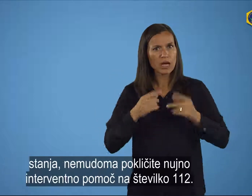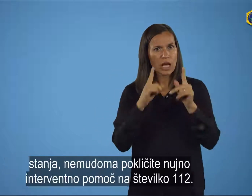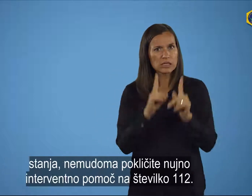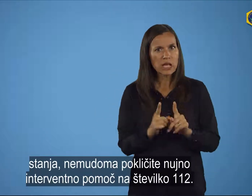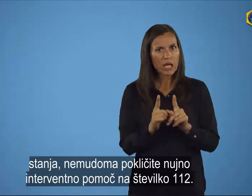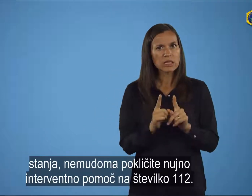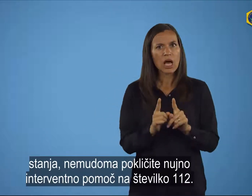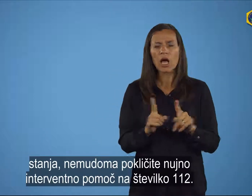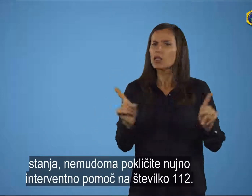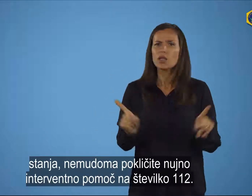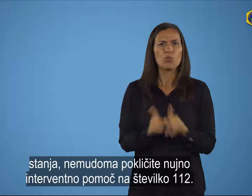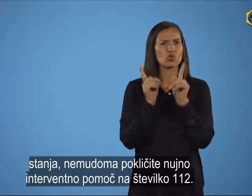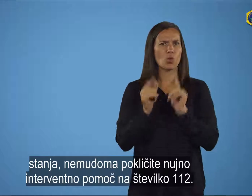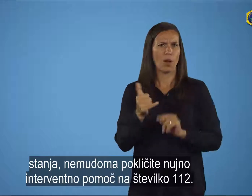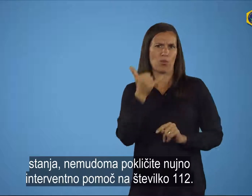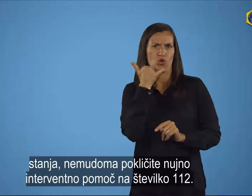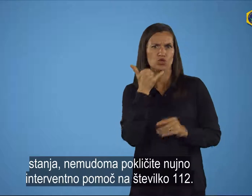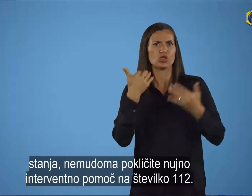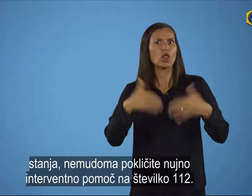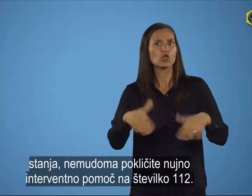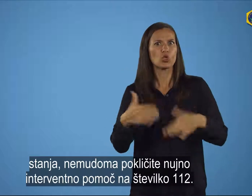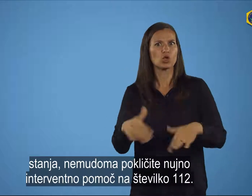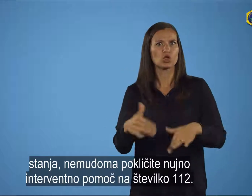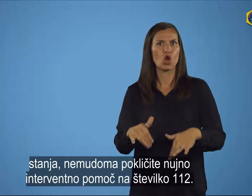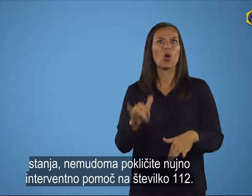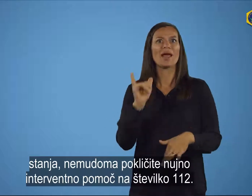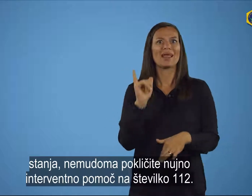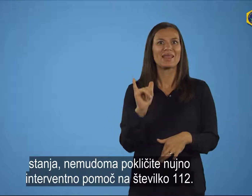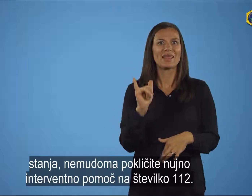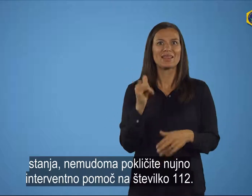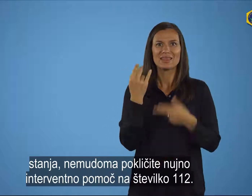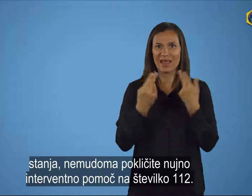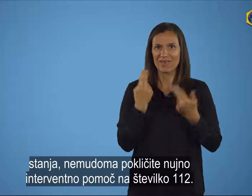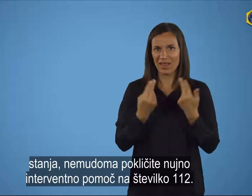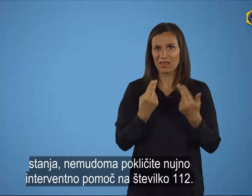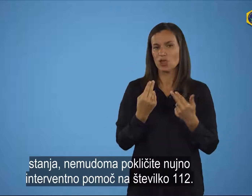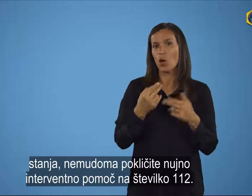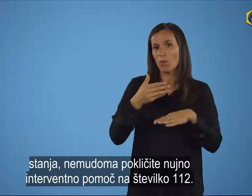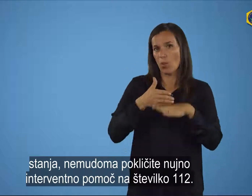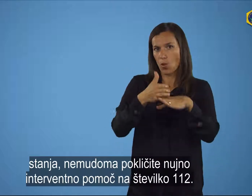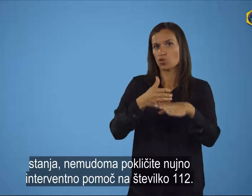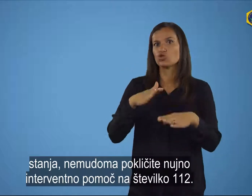nujno interventno pomoč na številko 112.